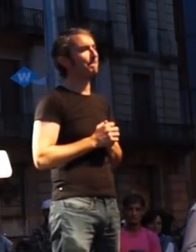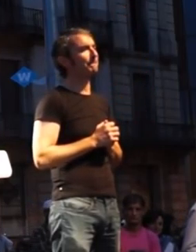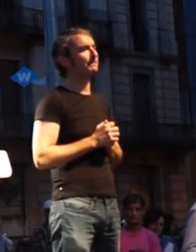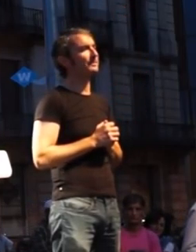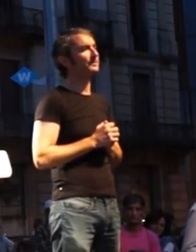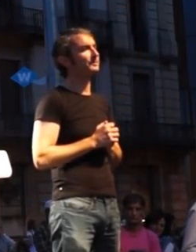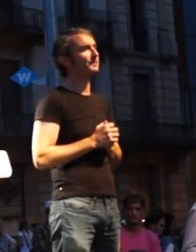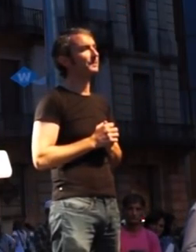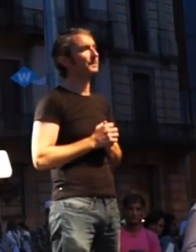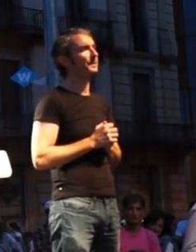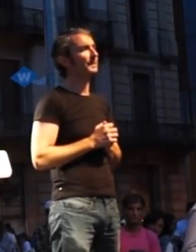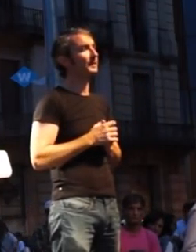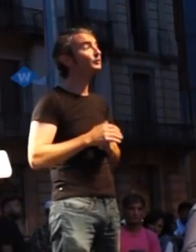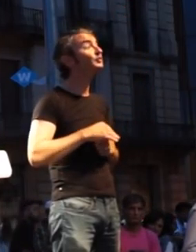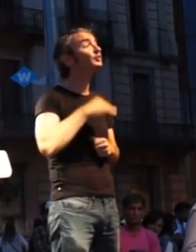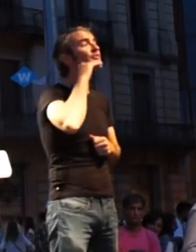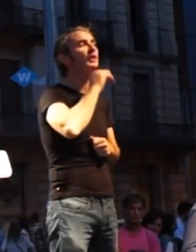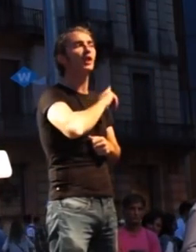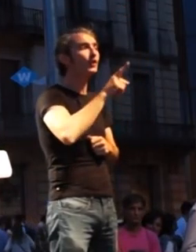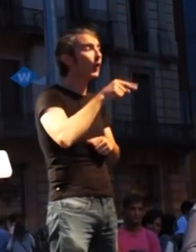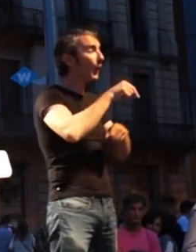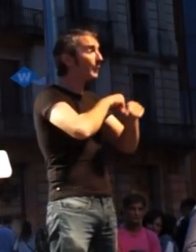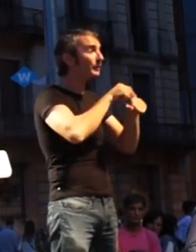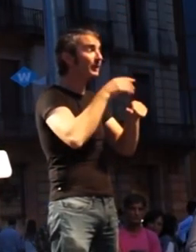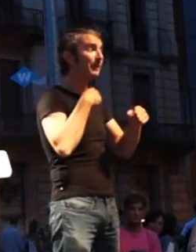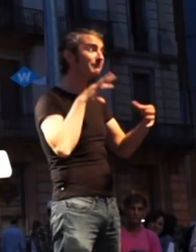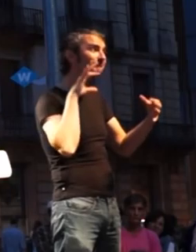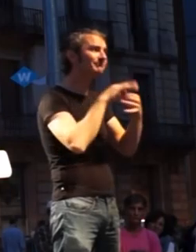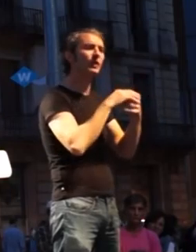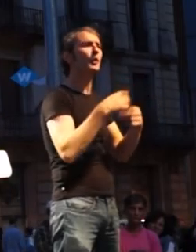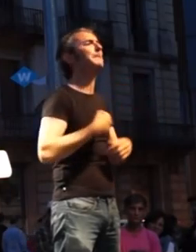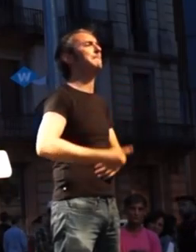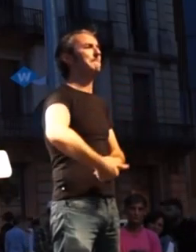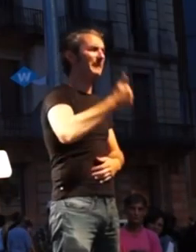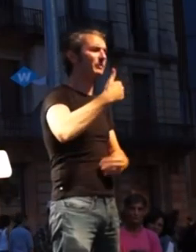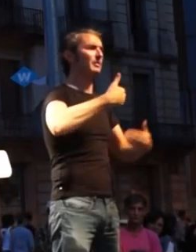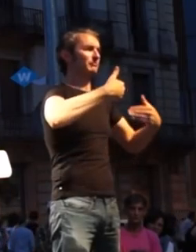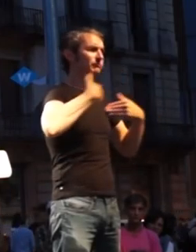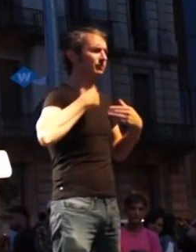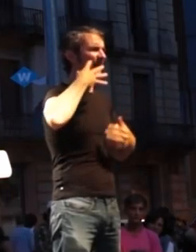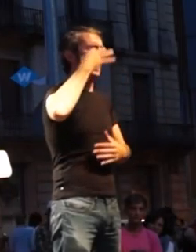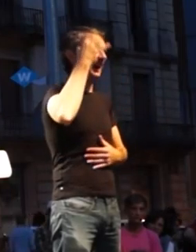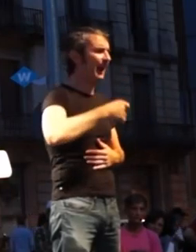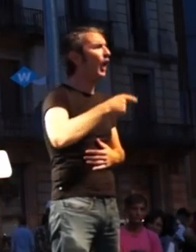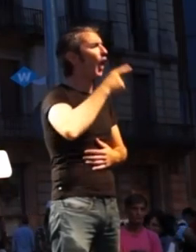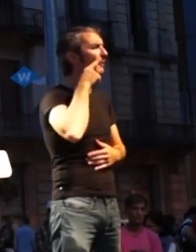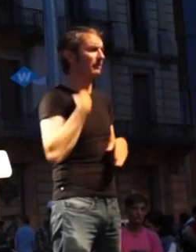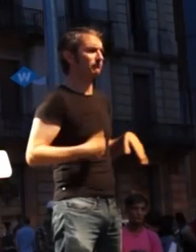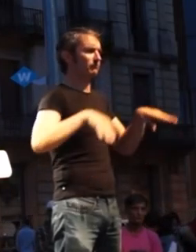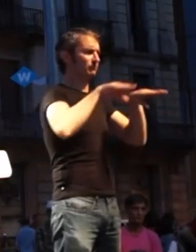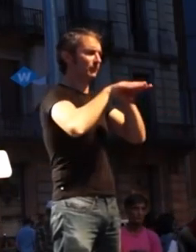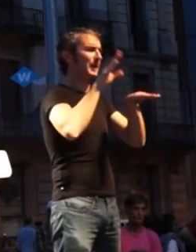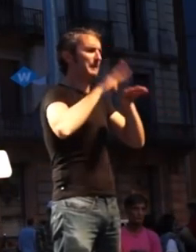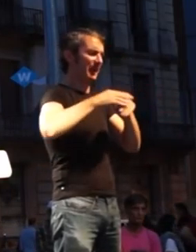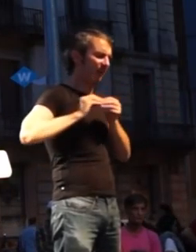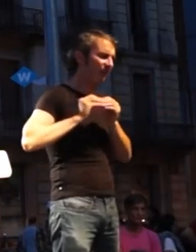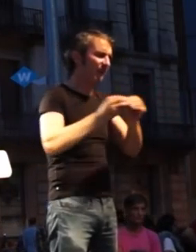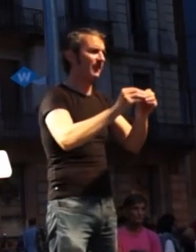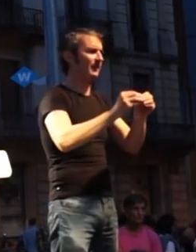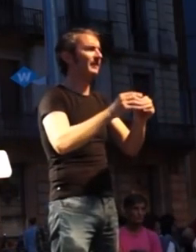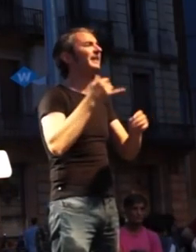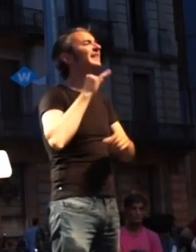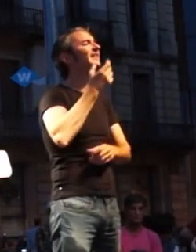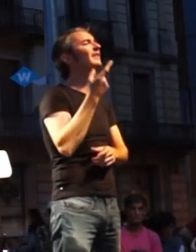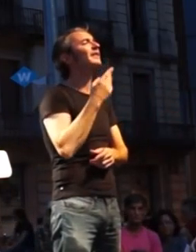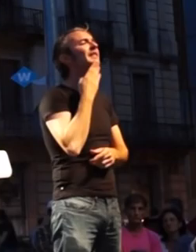I no n'hi ha prou amb les polítiques de conciliació. Cal una corresponsabilitat real amb els homes pel desenvolupament d'aquestes tasques